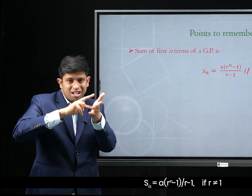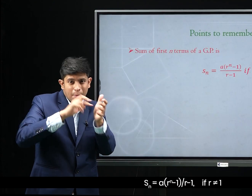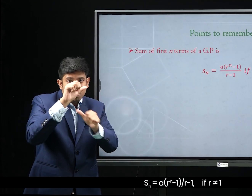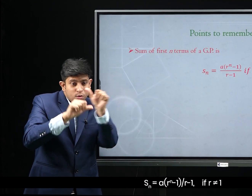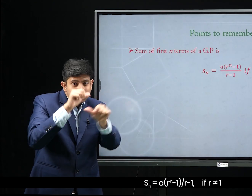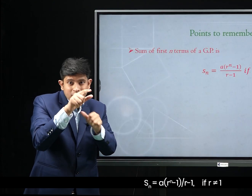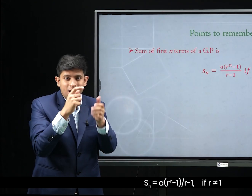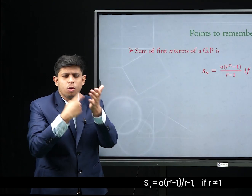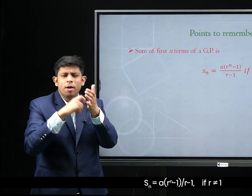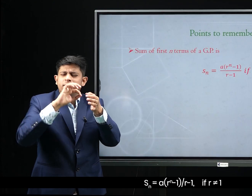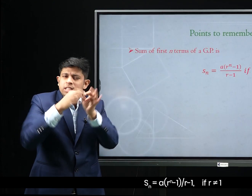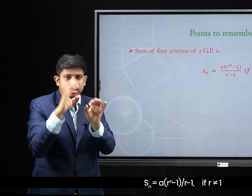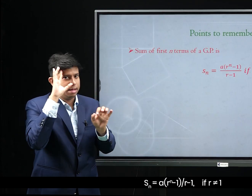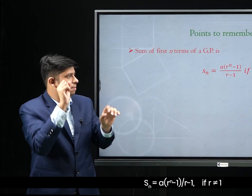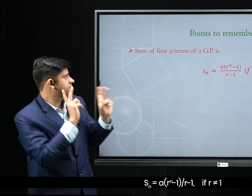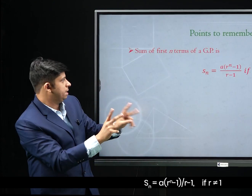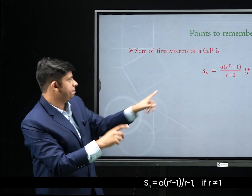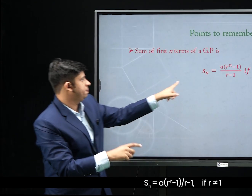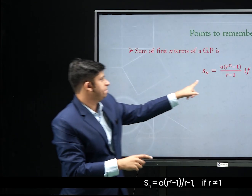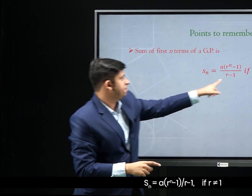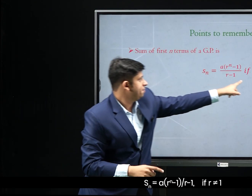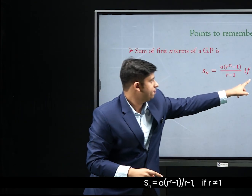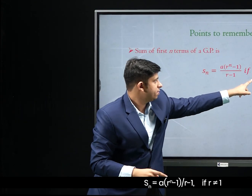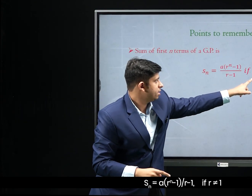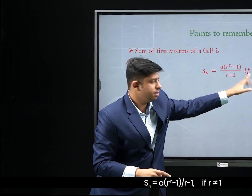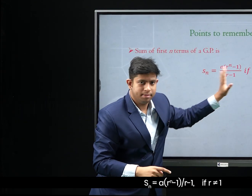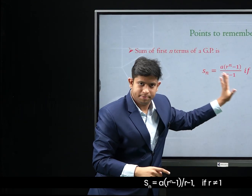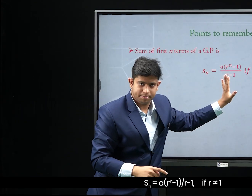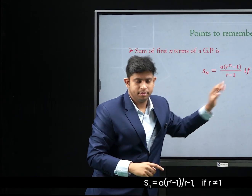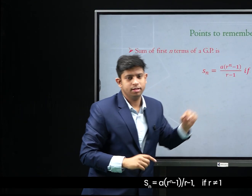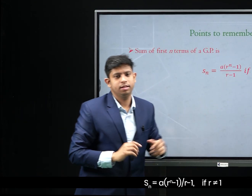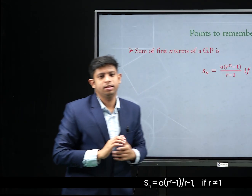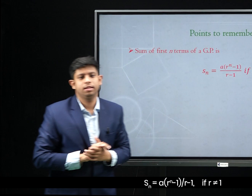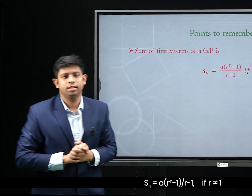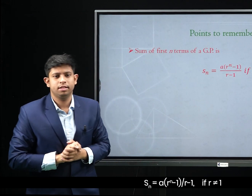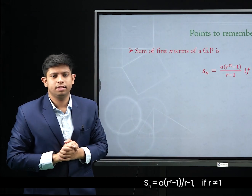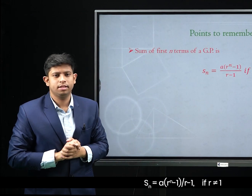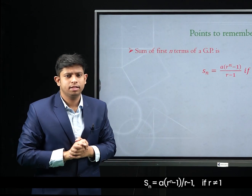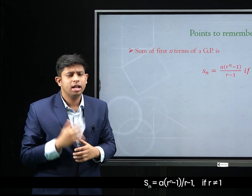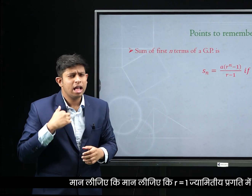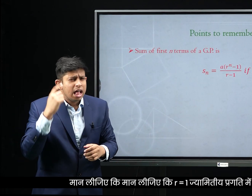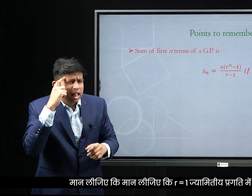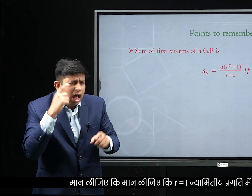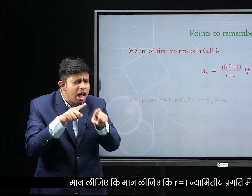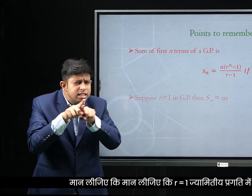SN1 RN1 R1 if R1। r इज नॉट इज इक्वल टू 1। मान लीजिए